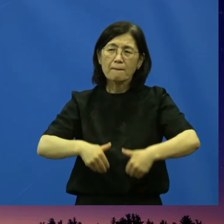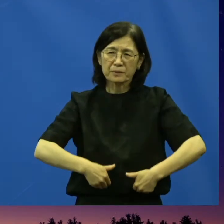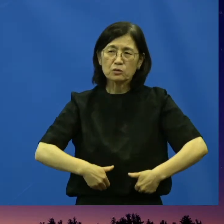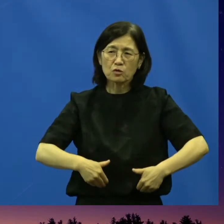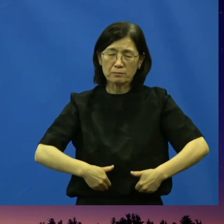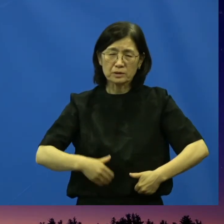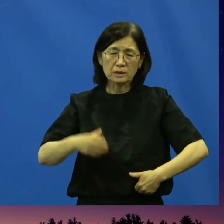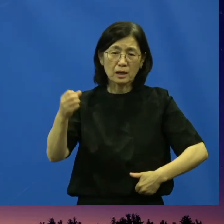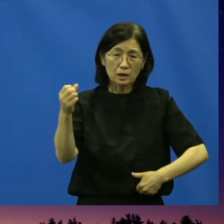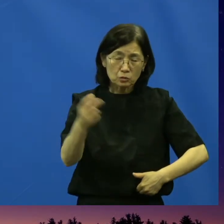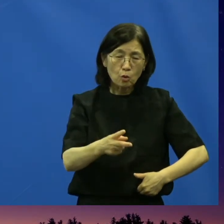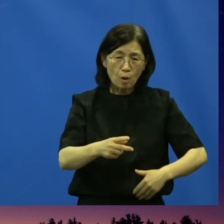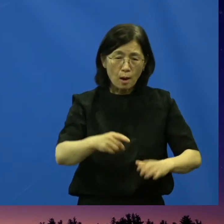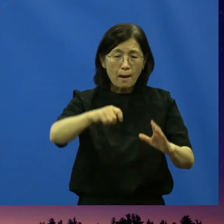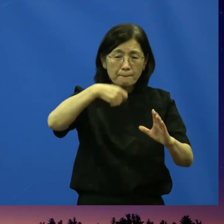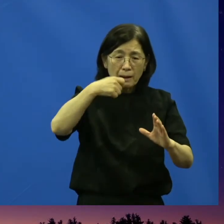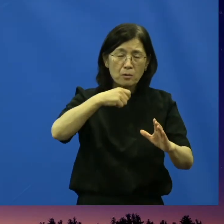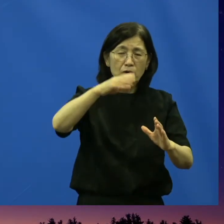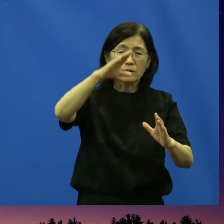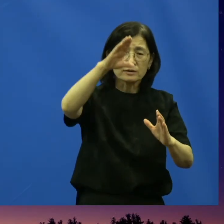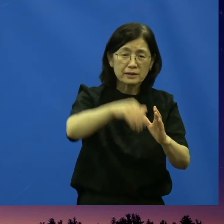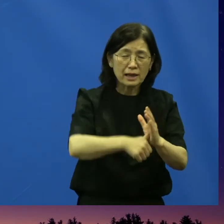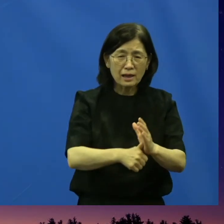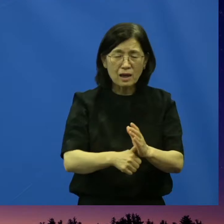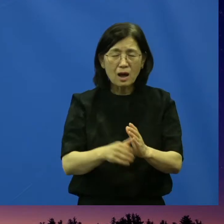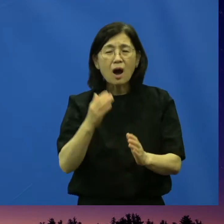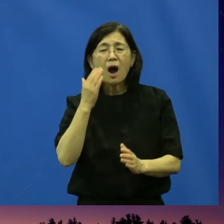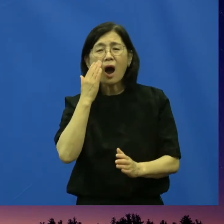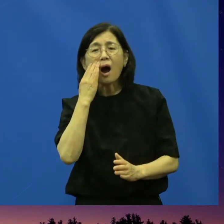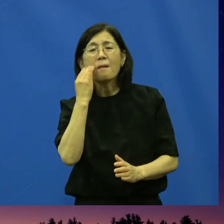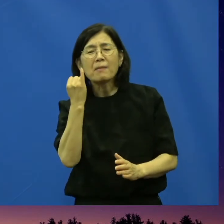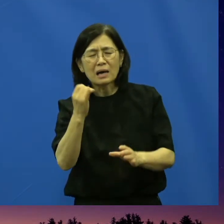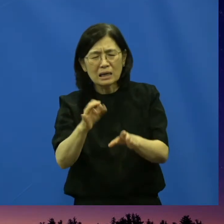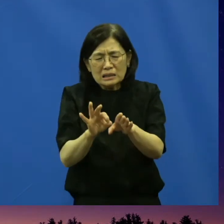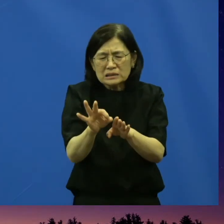않아야 돼요. 뭐 성적 어떻게 됐나, 뭐 이렇게 묻거나,